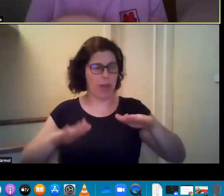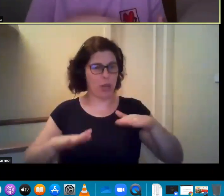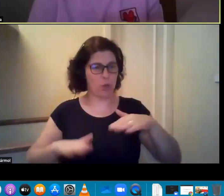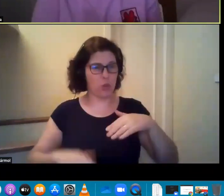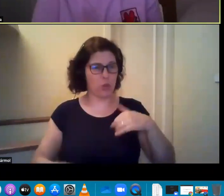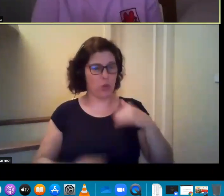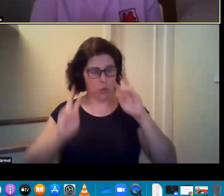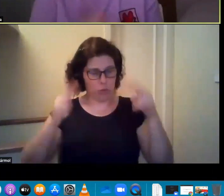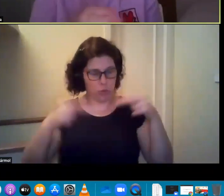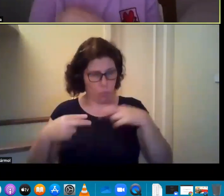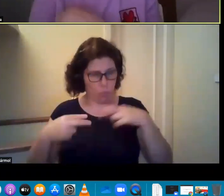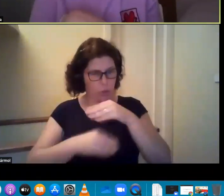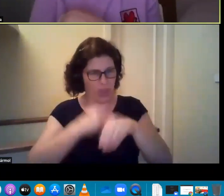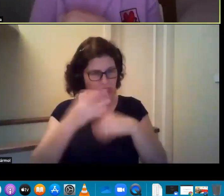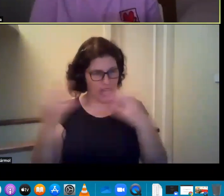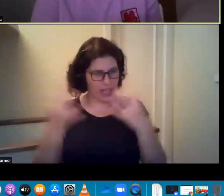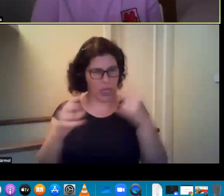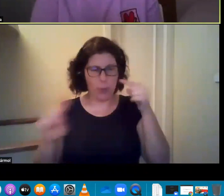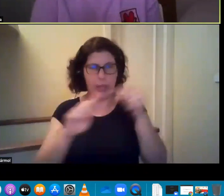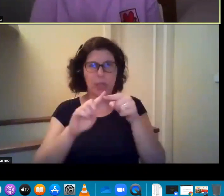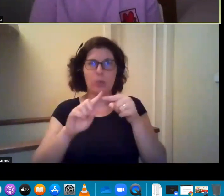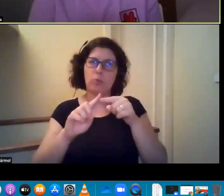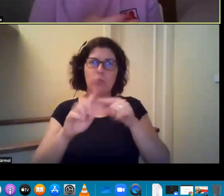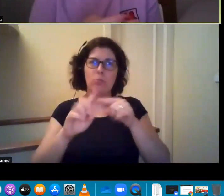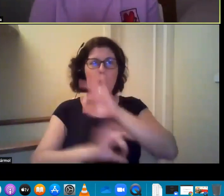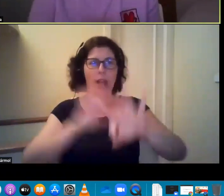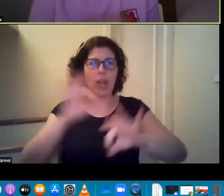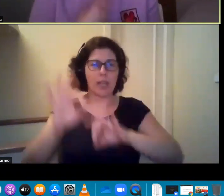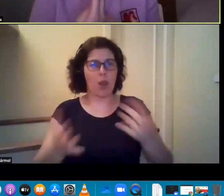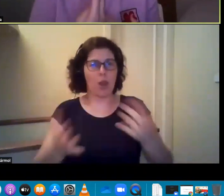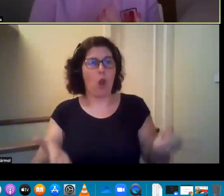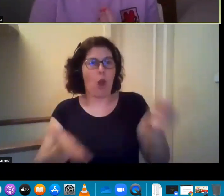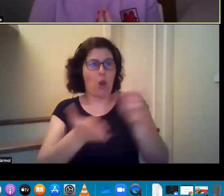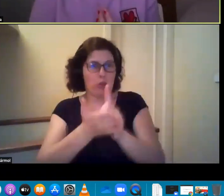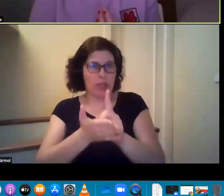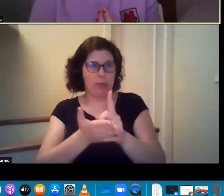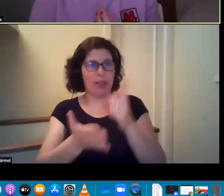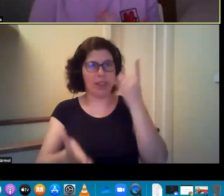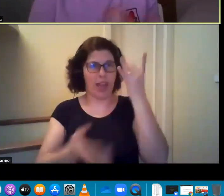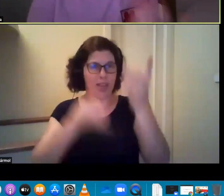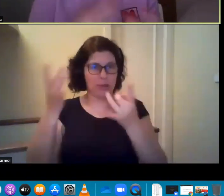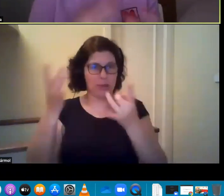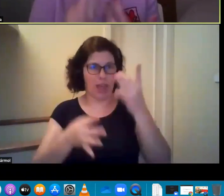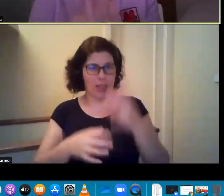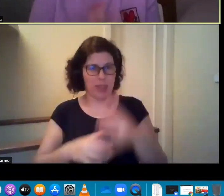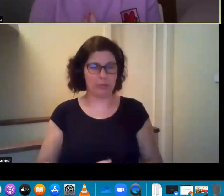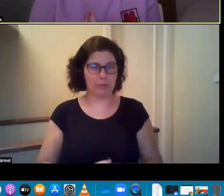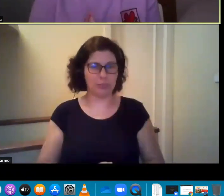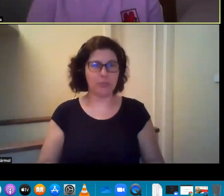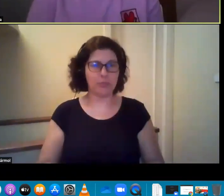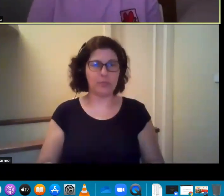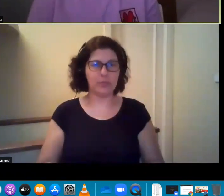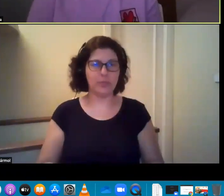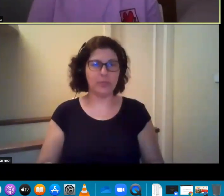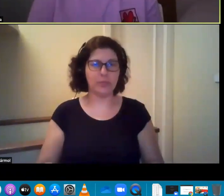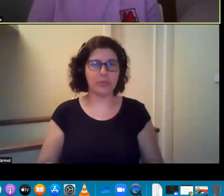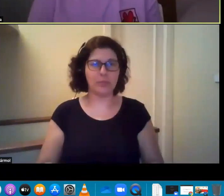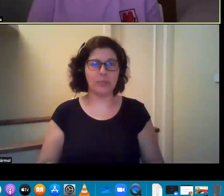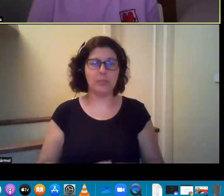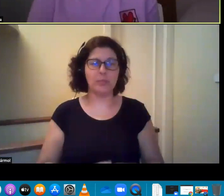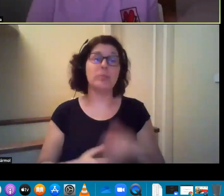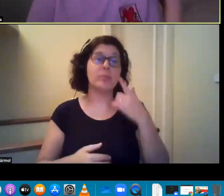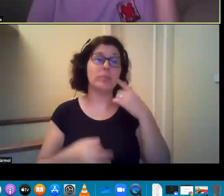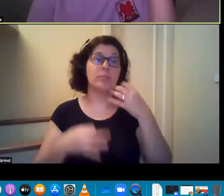para reestructurar y replanificar la actividad que quería llevar a cabo. Y en todo momento siempre pues en coordinación